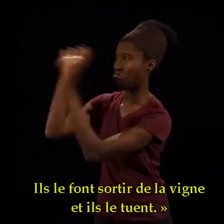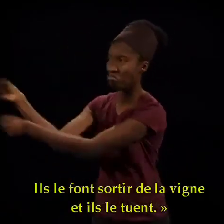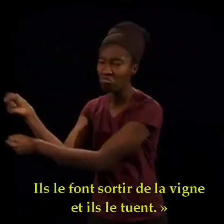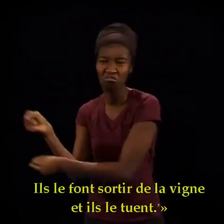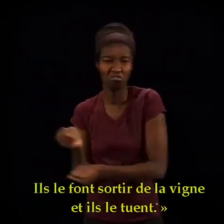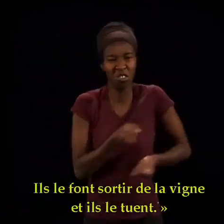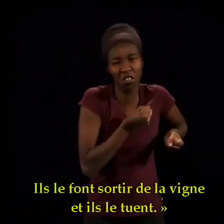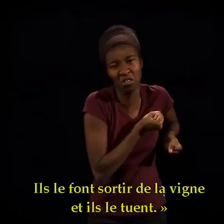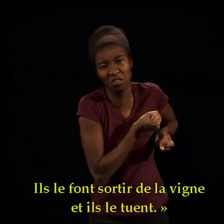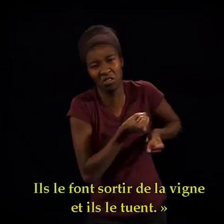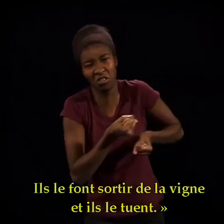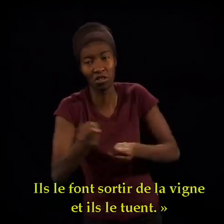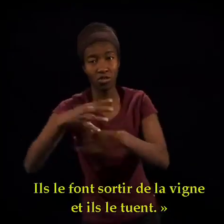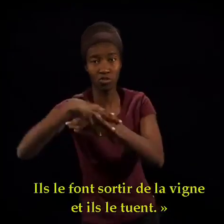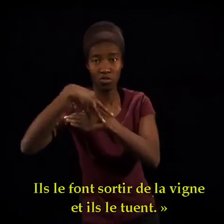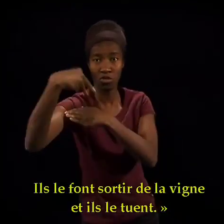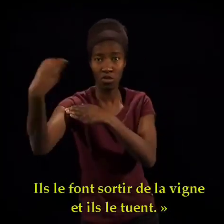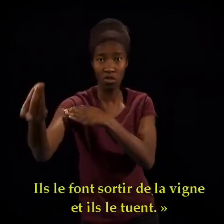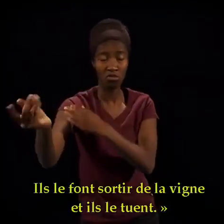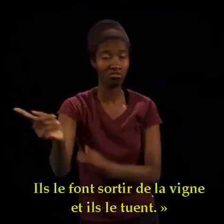Ils le font sortir de la vigne et ils le tuent.